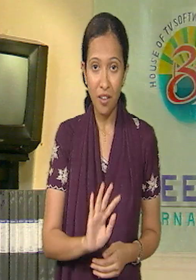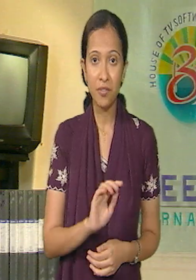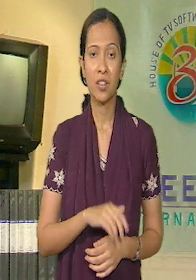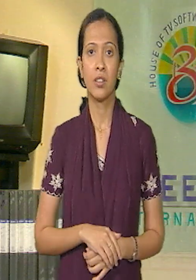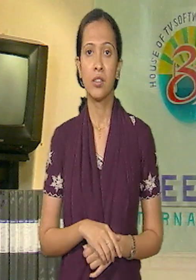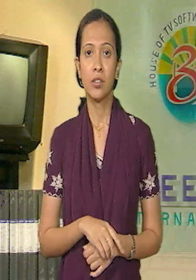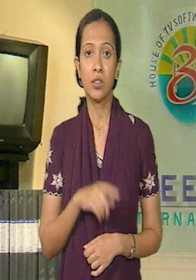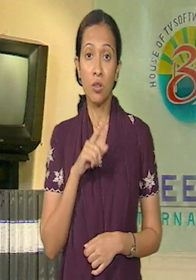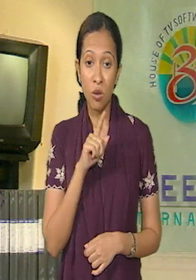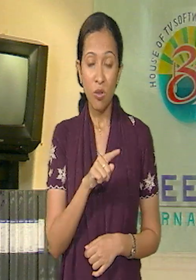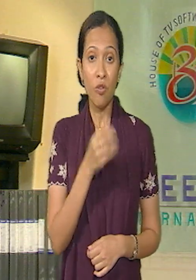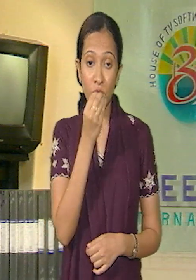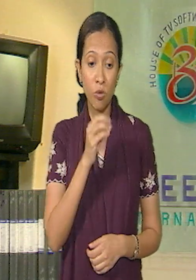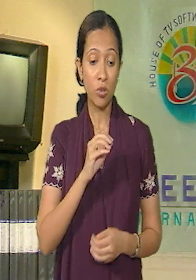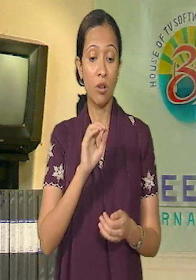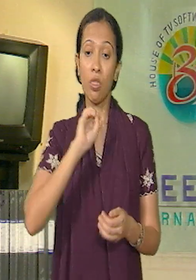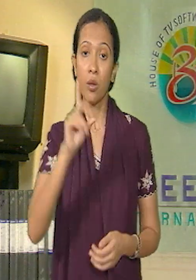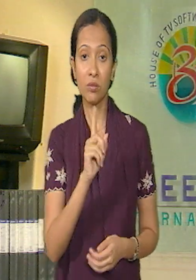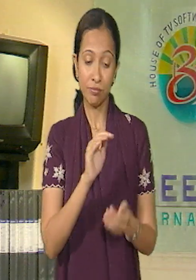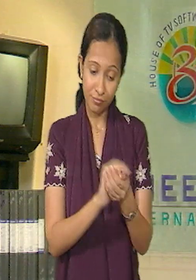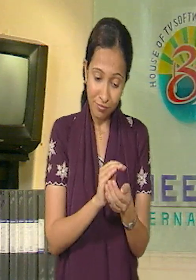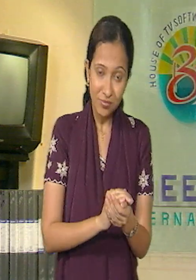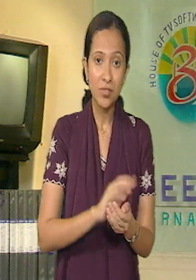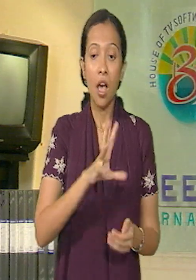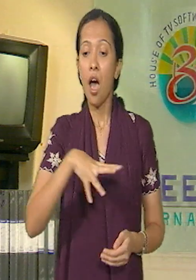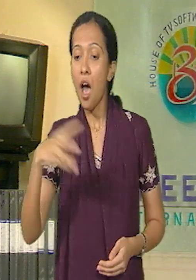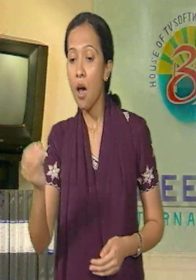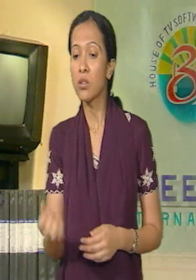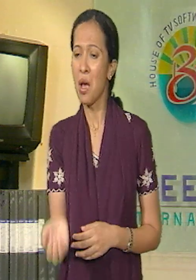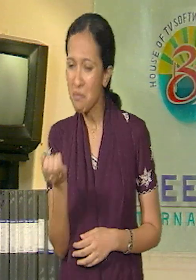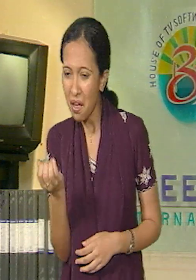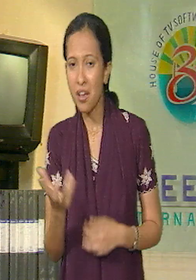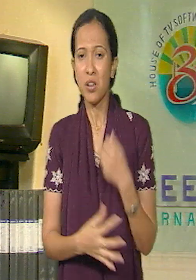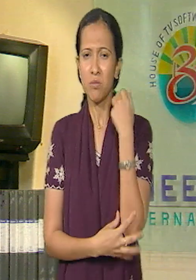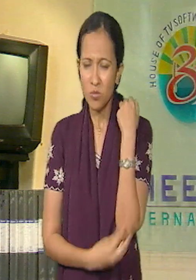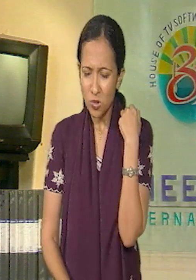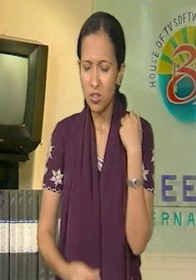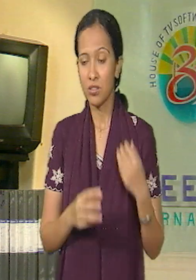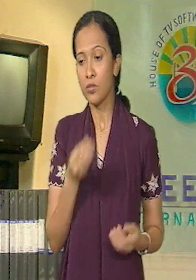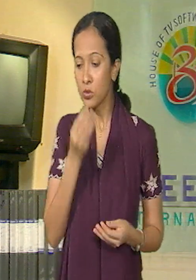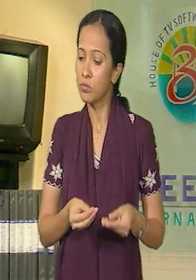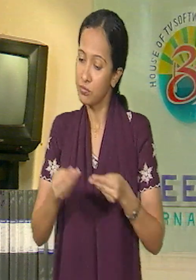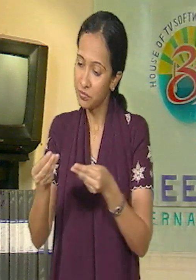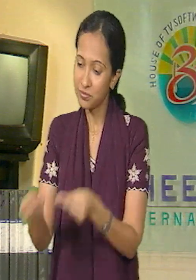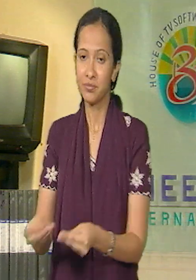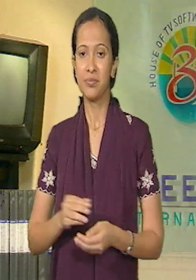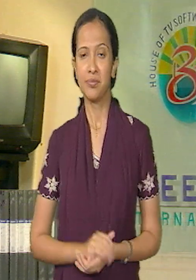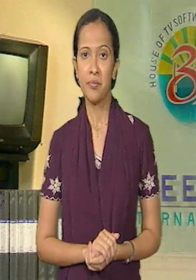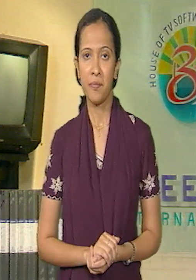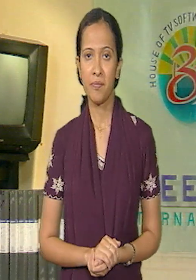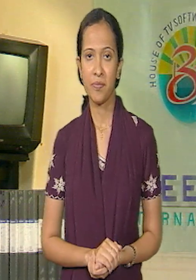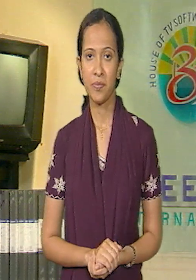तो उस खाने को ठीक तरह से रखिए और बाहर जाकर किसी गरीब को, किसी जरूरतमंद को उस खाने को खिला